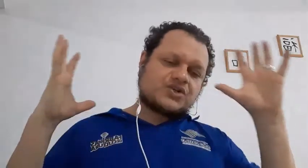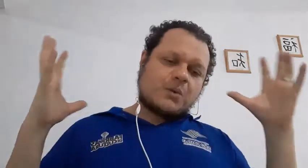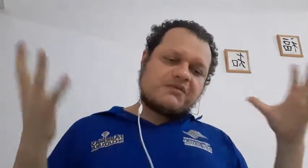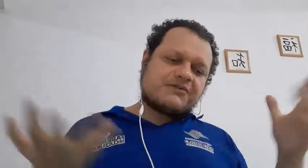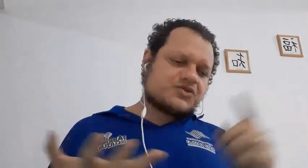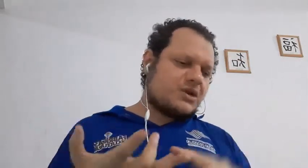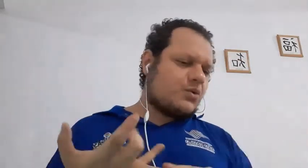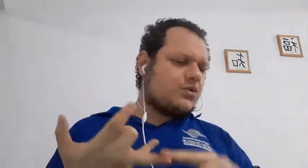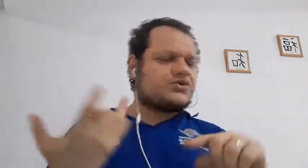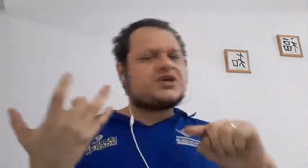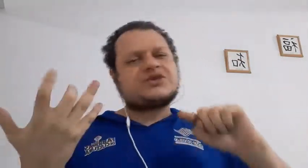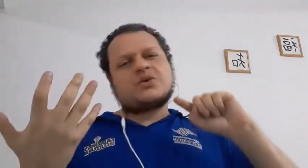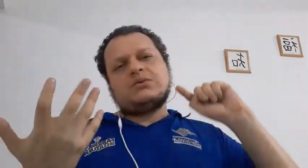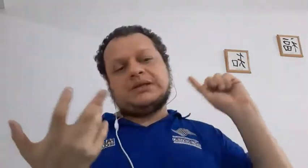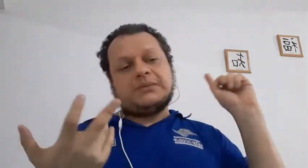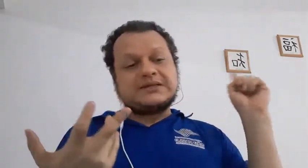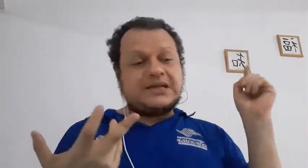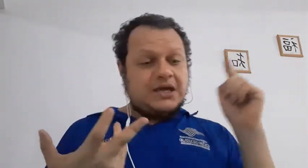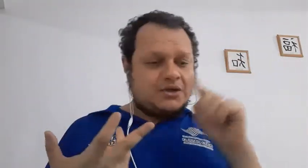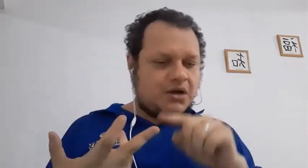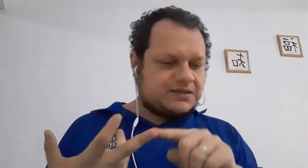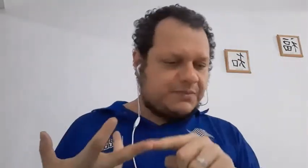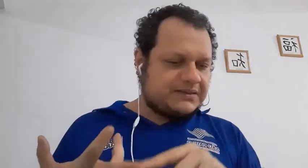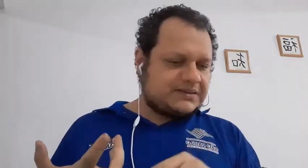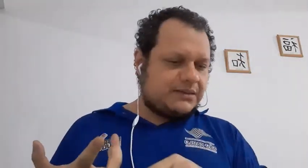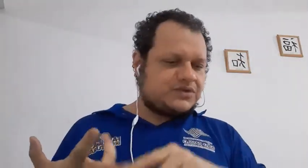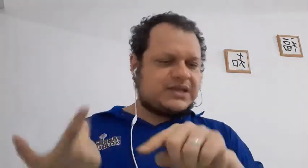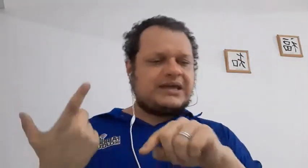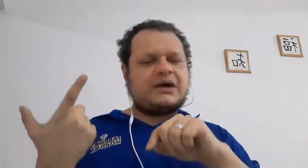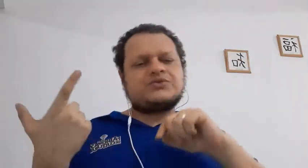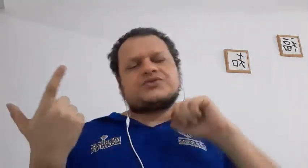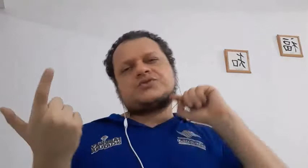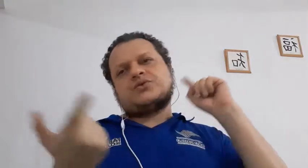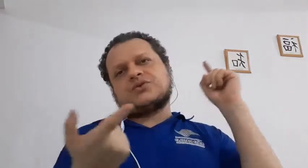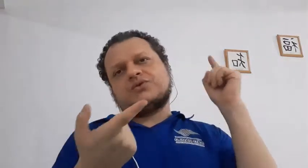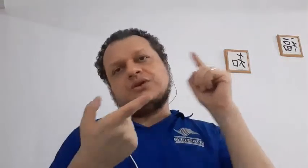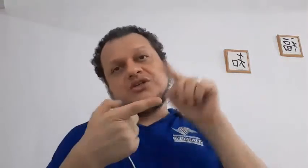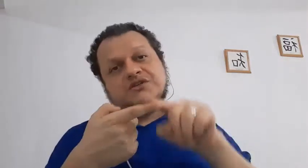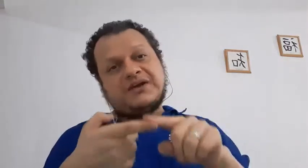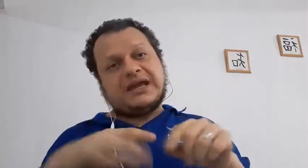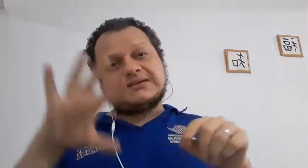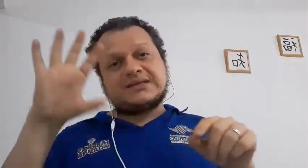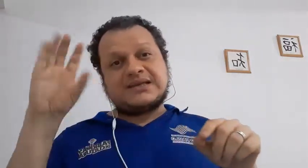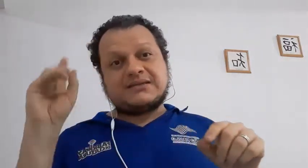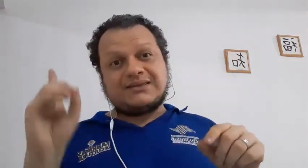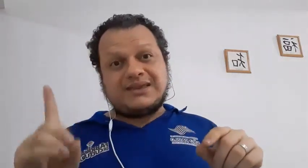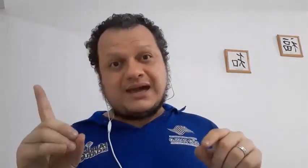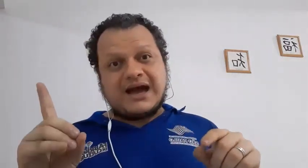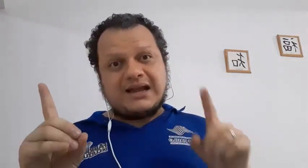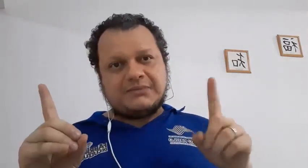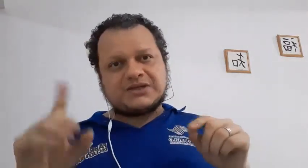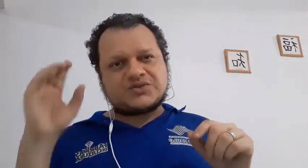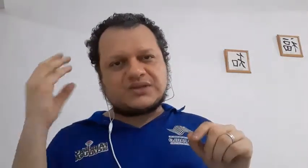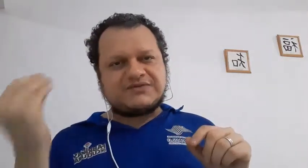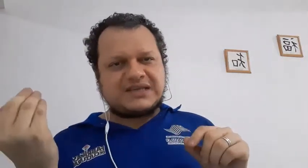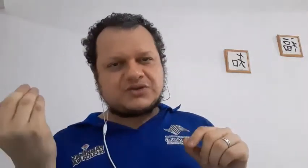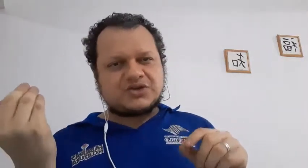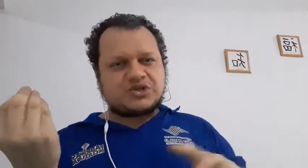como vai funcionar o curso de arte com Libras. Nós pensamos quem é o surdo, diferenças entre DA, lembra disso? Deficiente